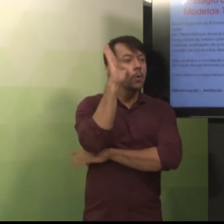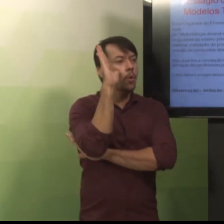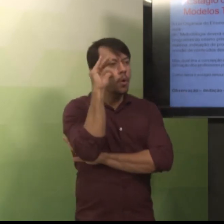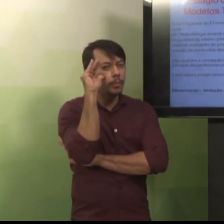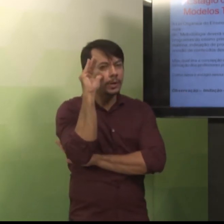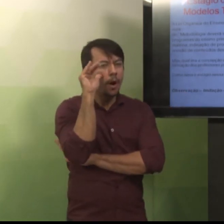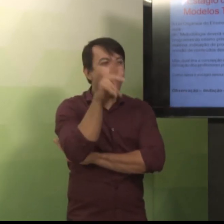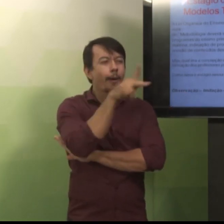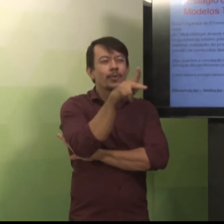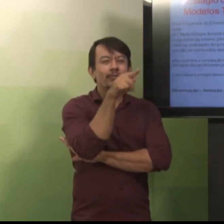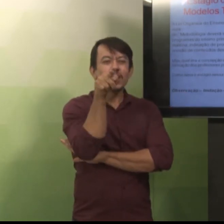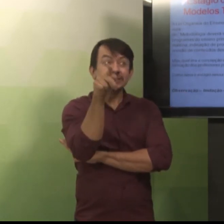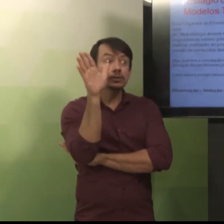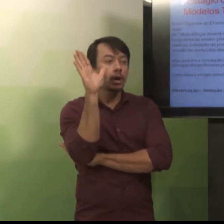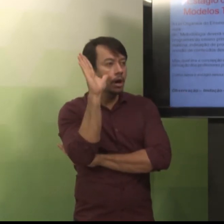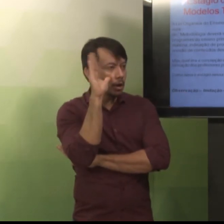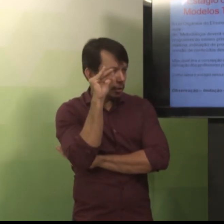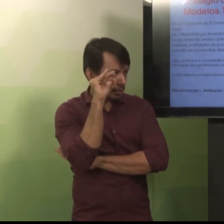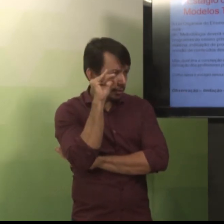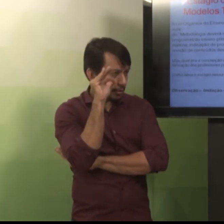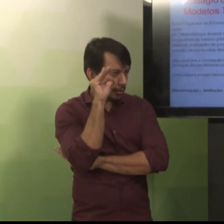estipulou-se a necessidade de observar,